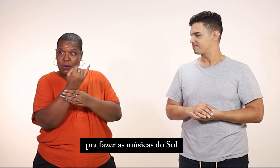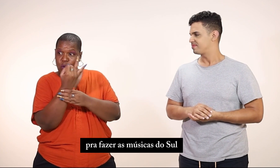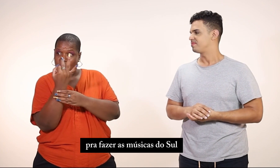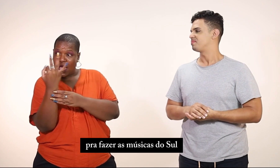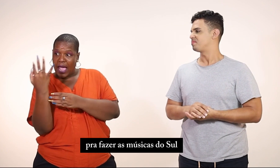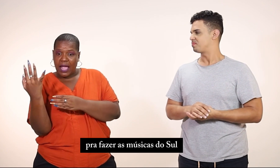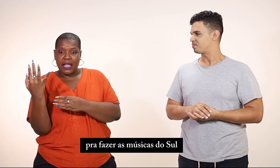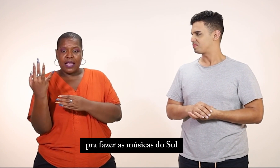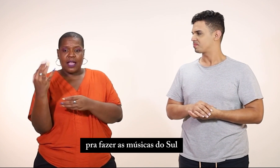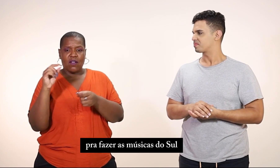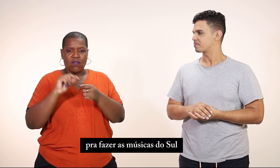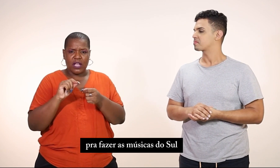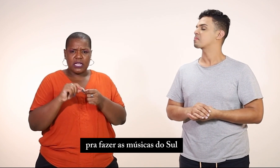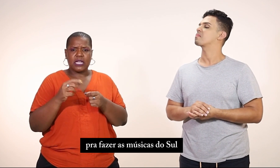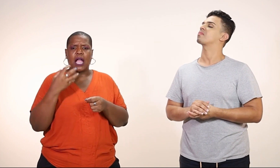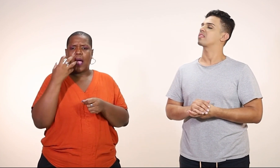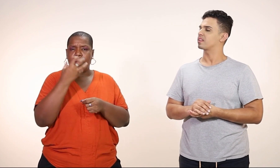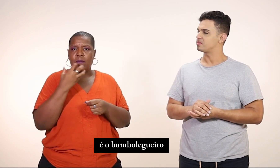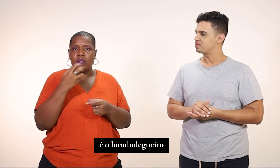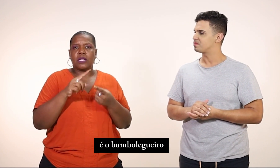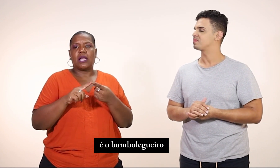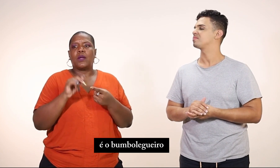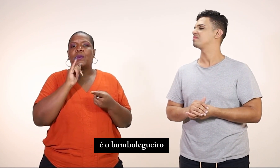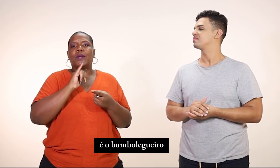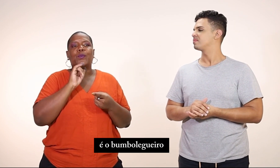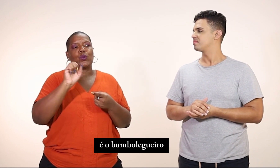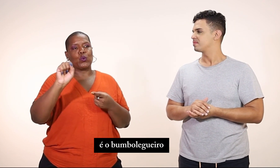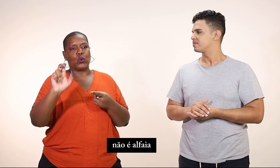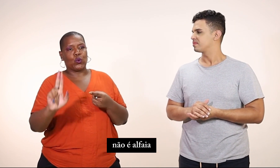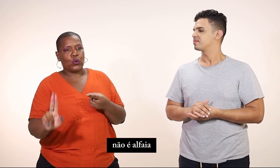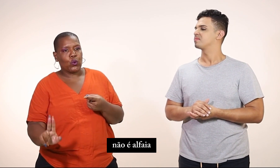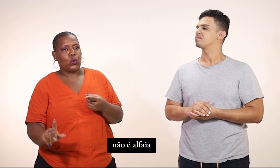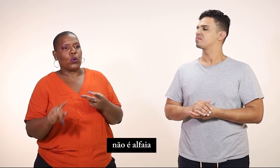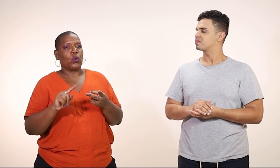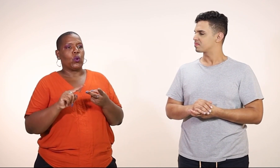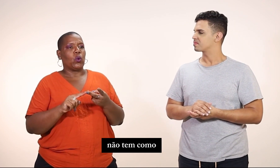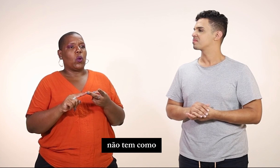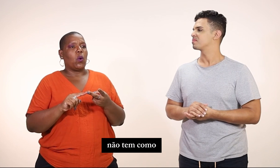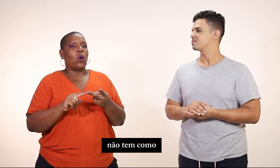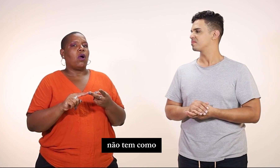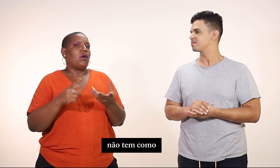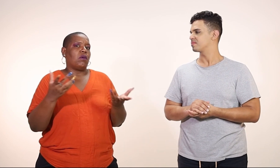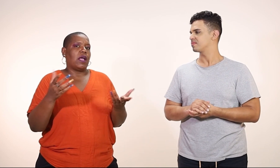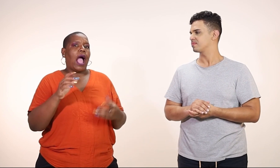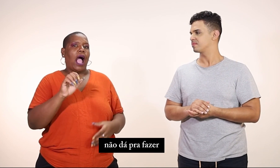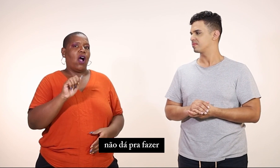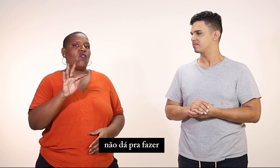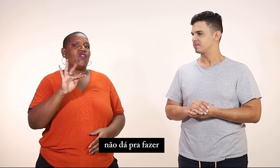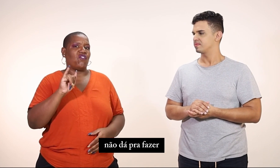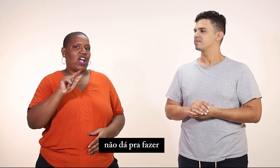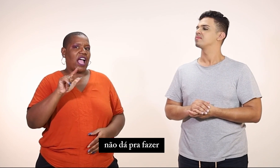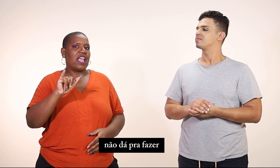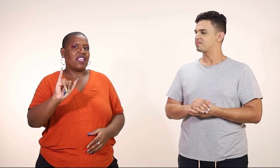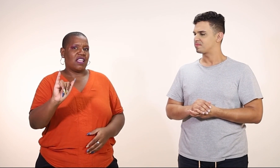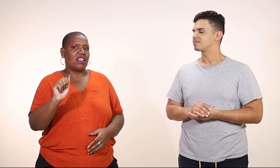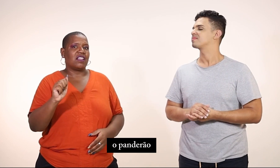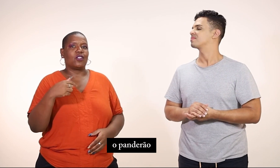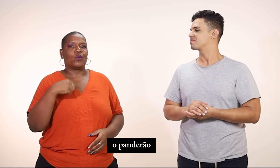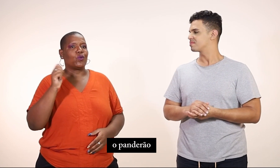fazer as músicas do Sul... o bumbo legueiro não é alfaia, não tem como, não dá pra fazer. O